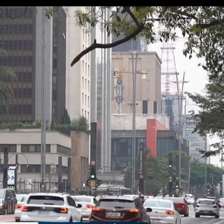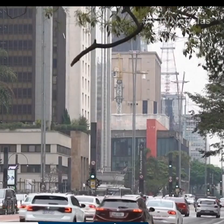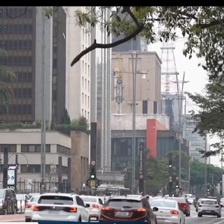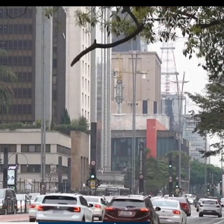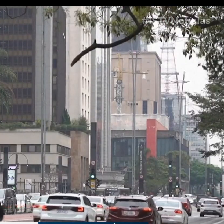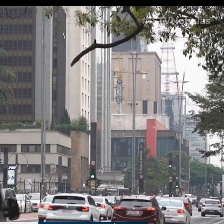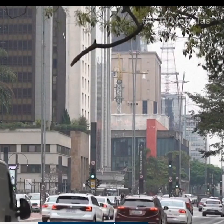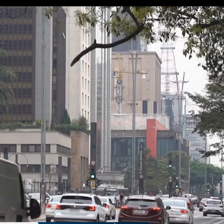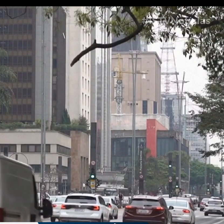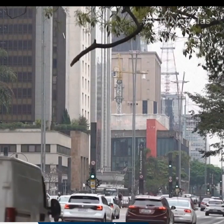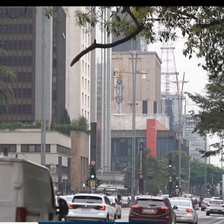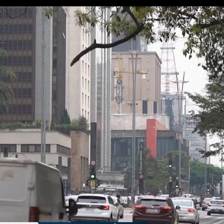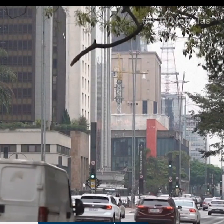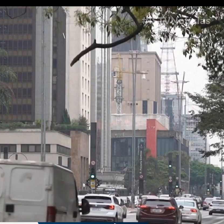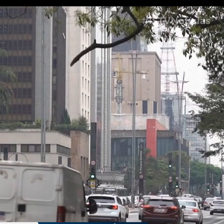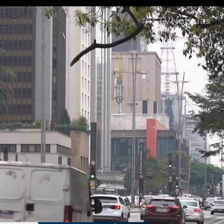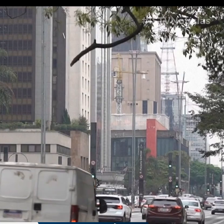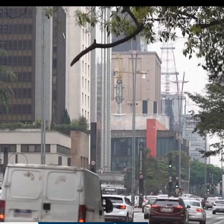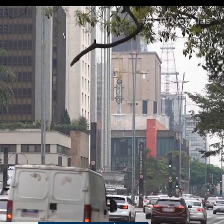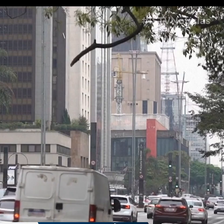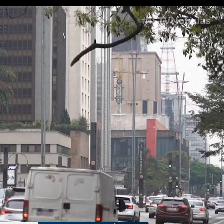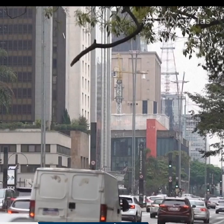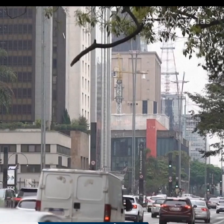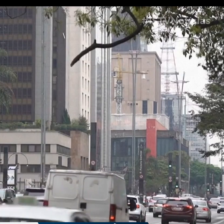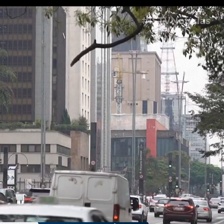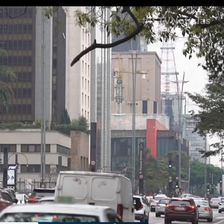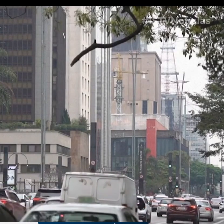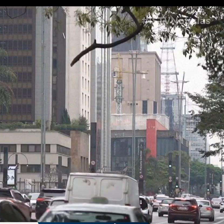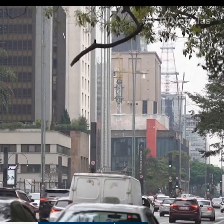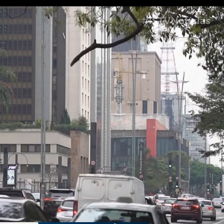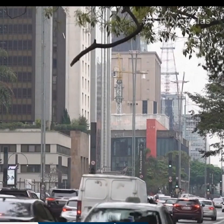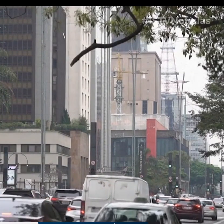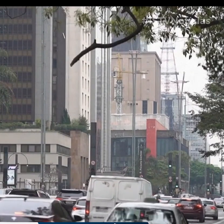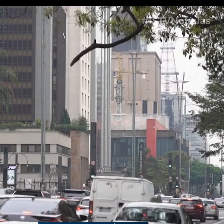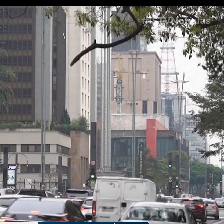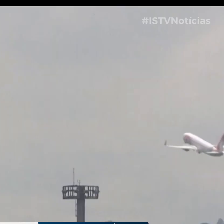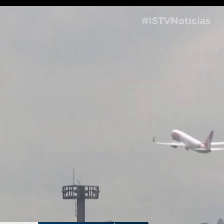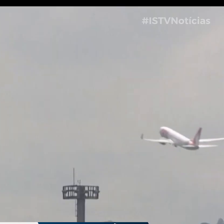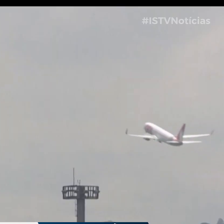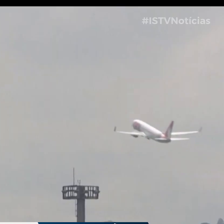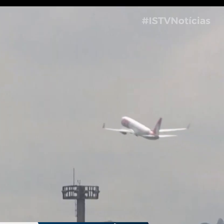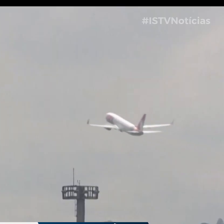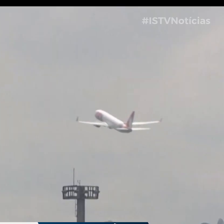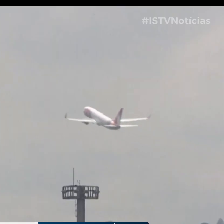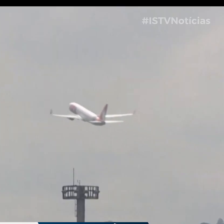nos transportes foi causado pela queda nos preços das passagens aéreas menos